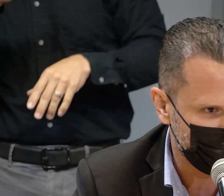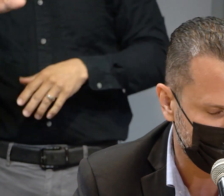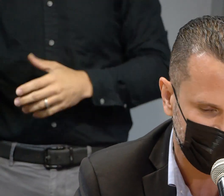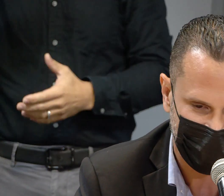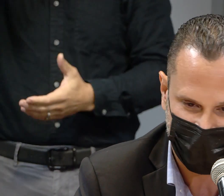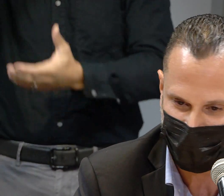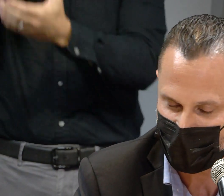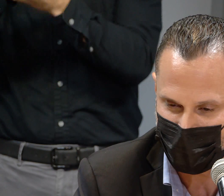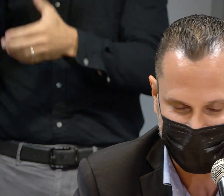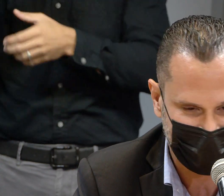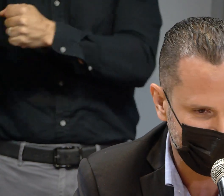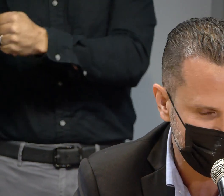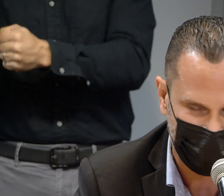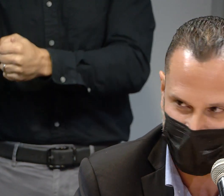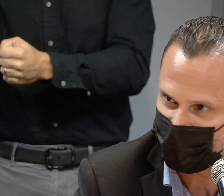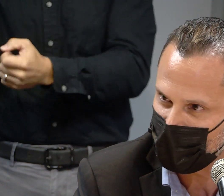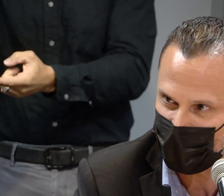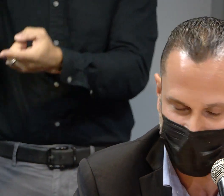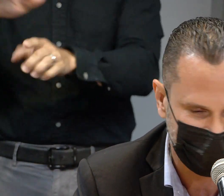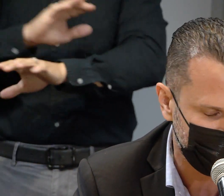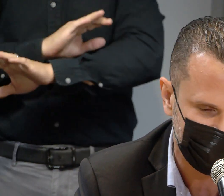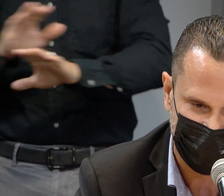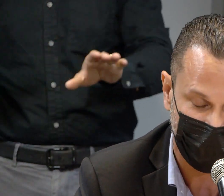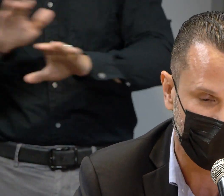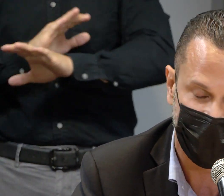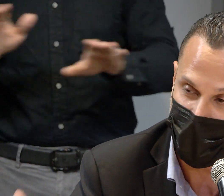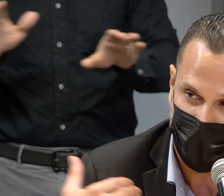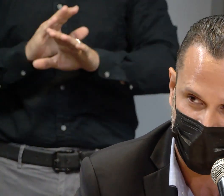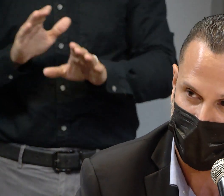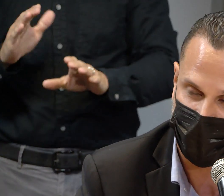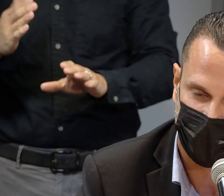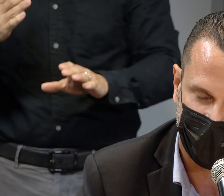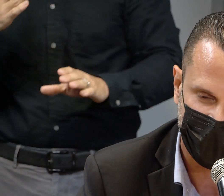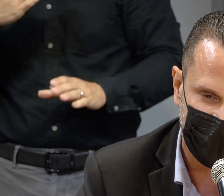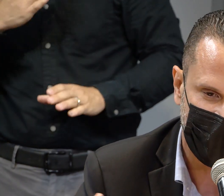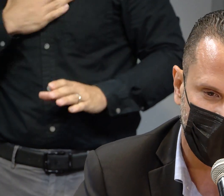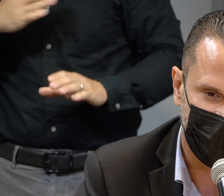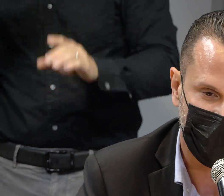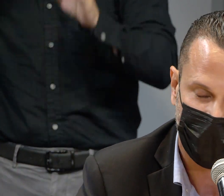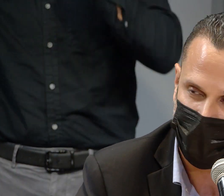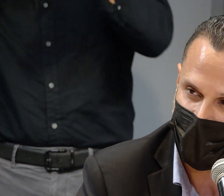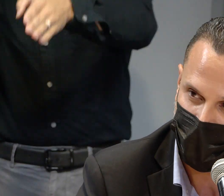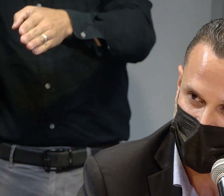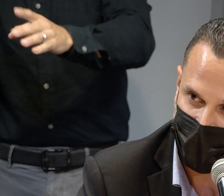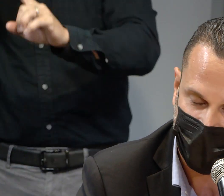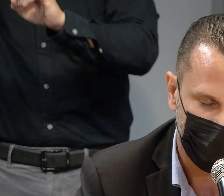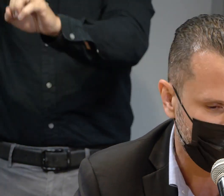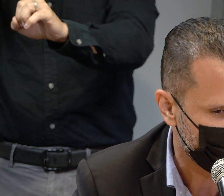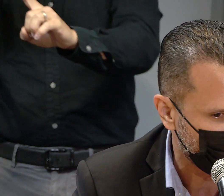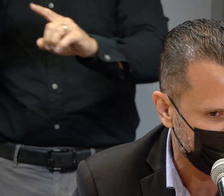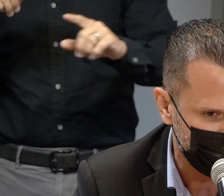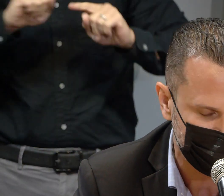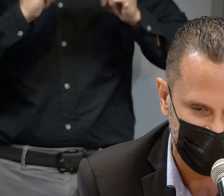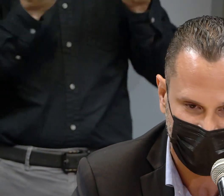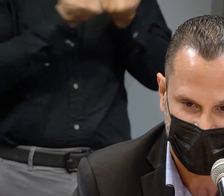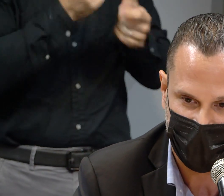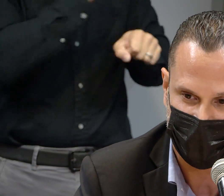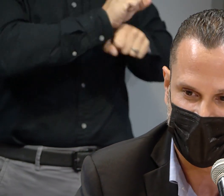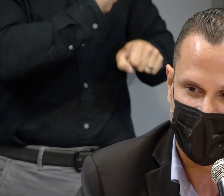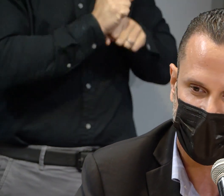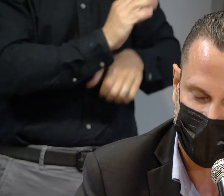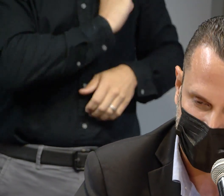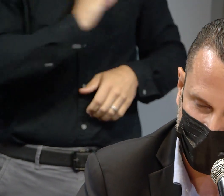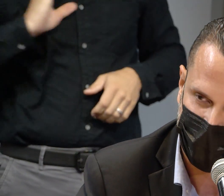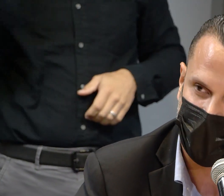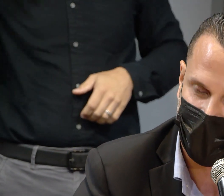no estamos haciendo el trabajo solamente ese no es el foco de esta administración no es el foco mío personal en el foco de mi equipo de trabajo no en el foco de la junta de gobierno